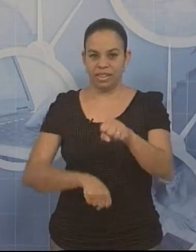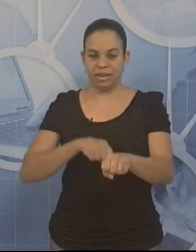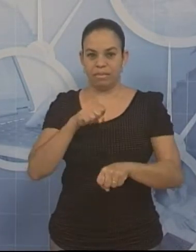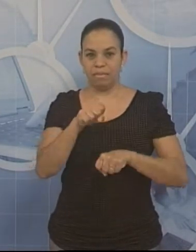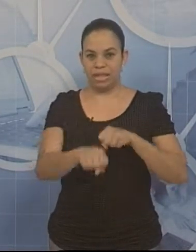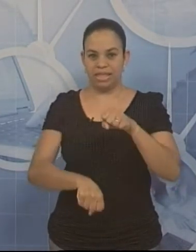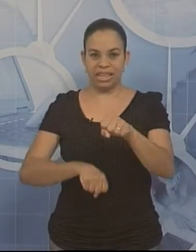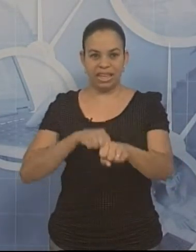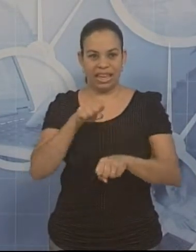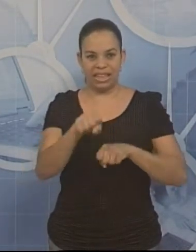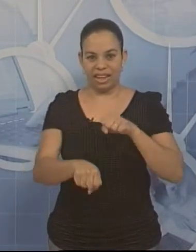bicicleta